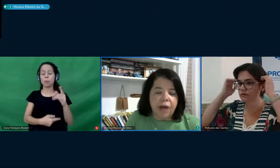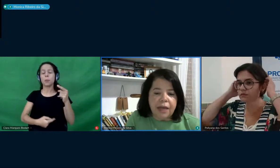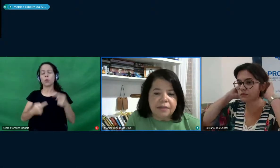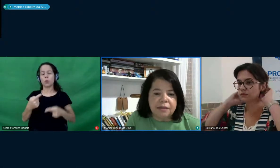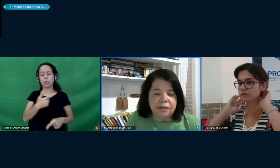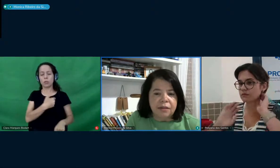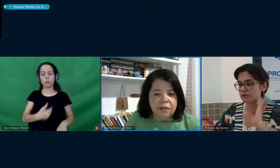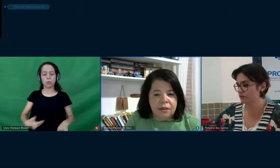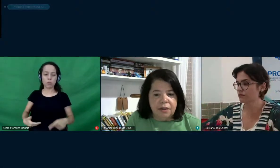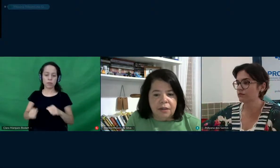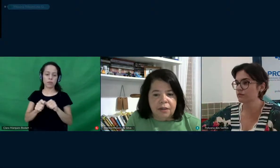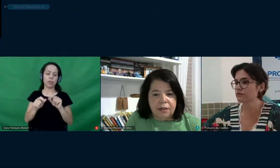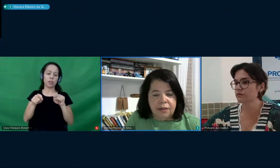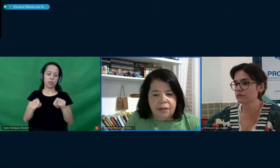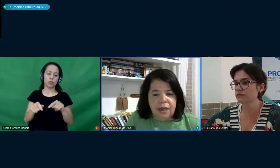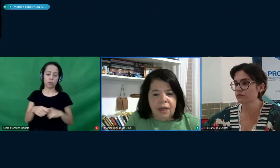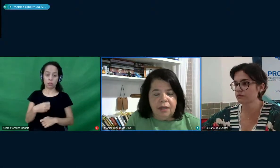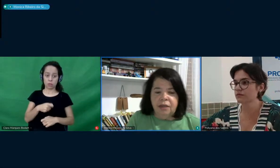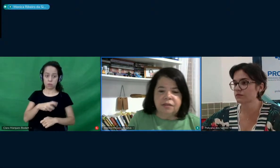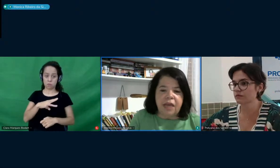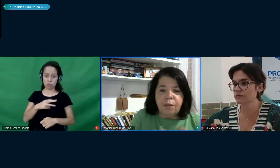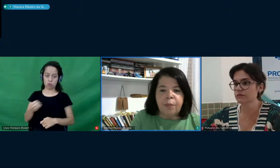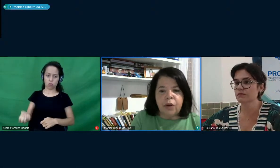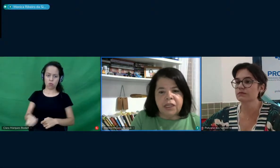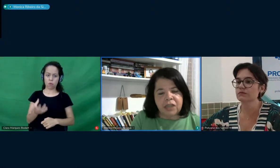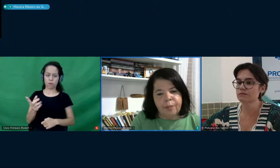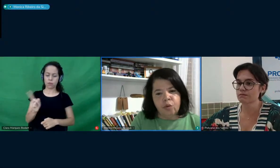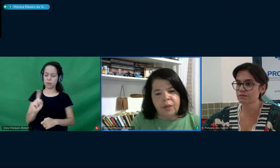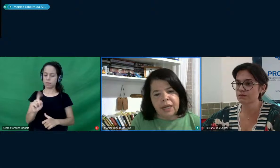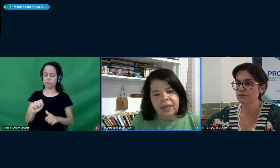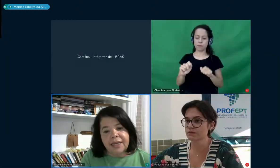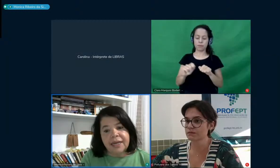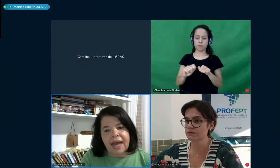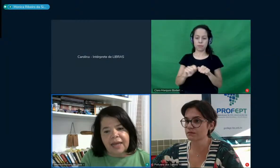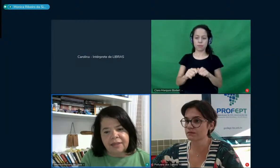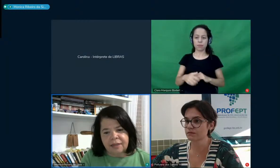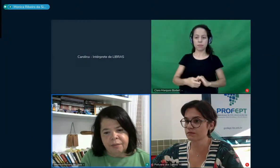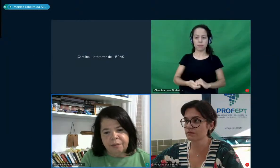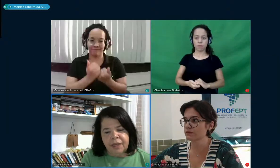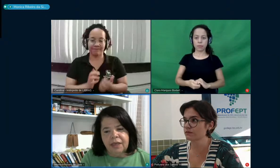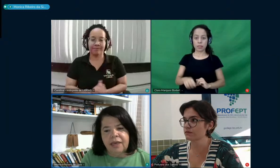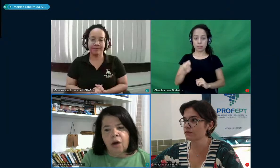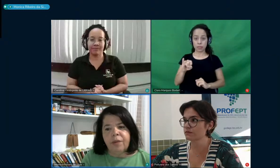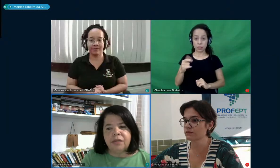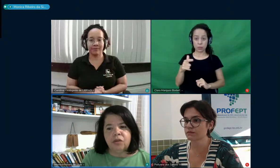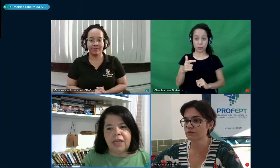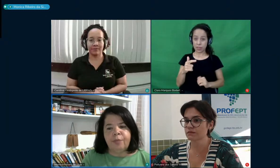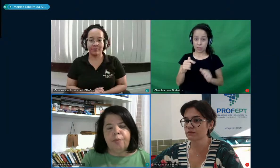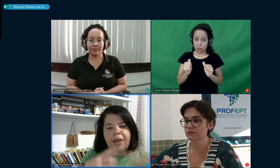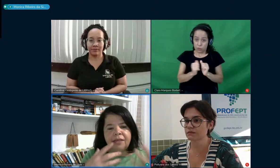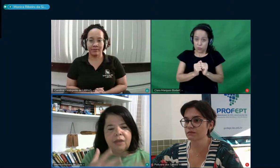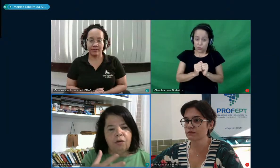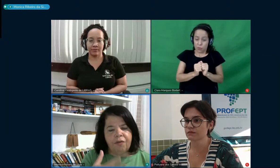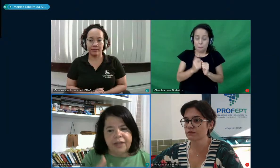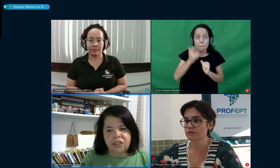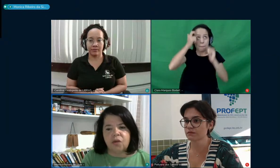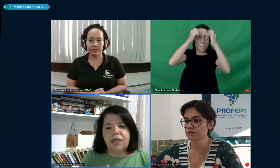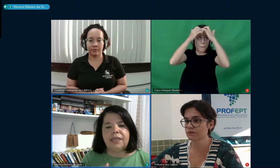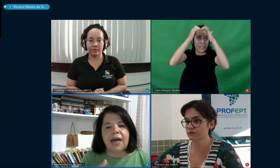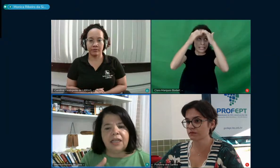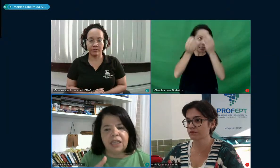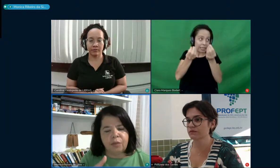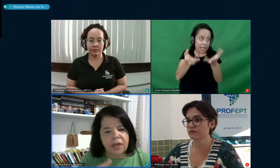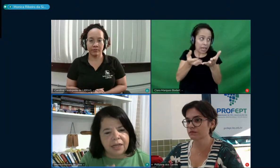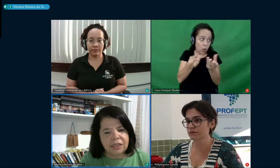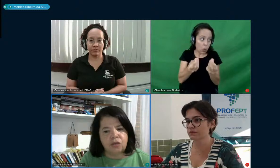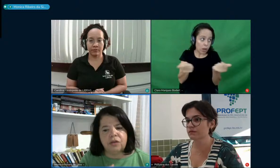não faz. Né? Sem uma política pública integrada, que ao mesmo tempo pense a oferta de